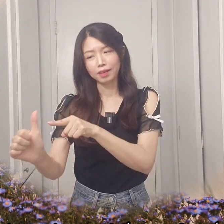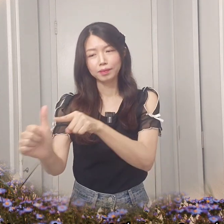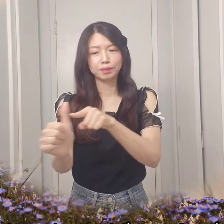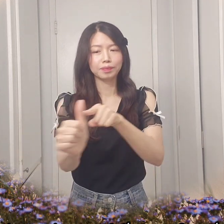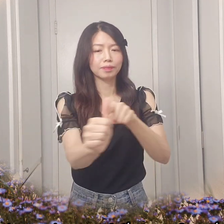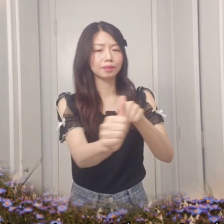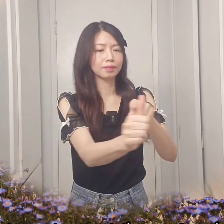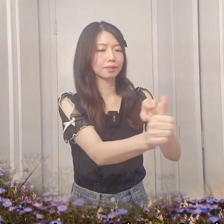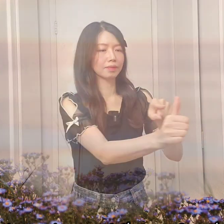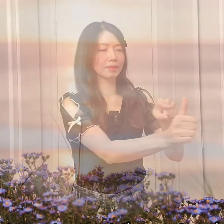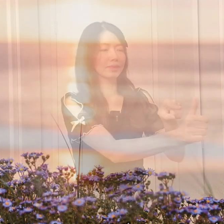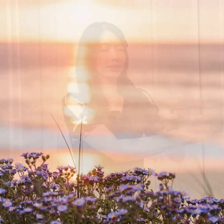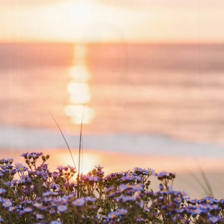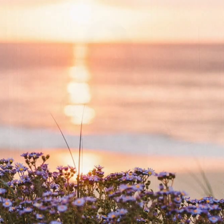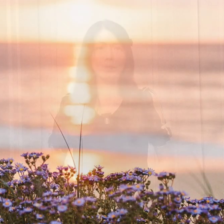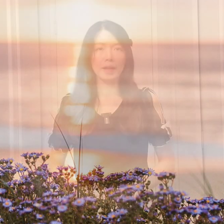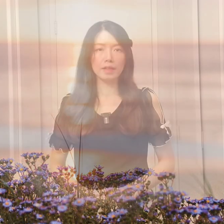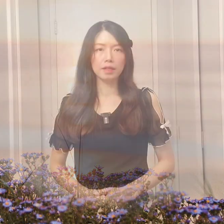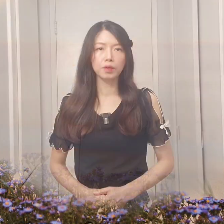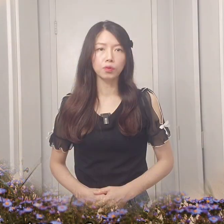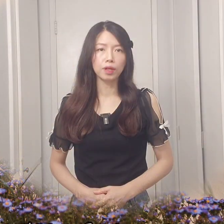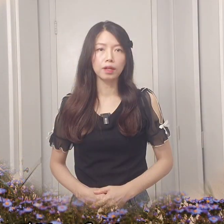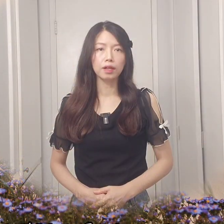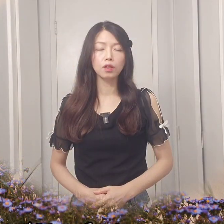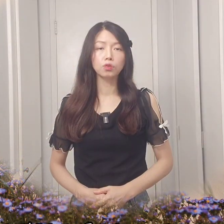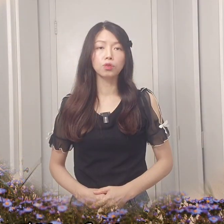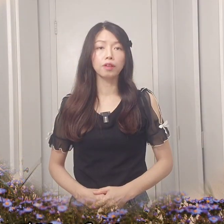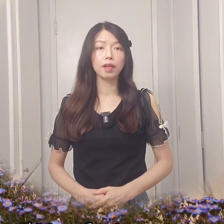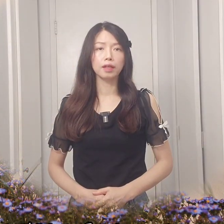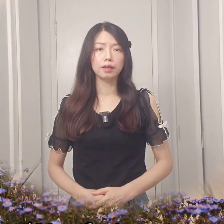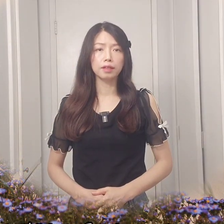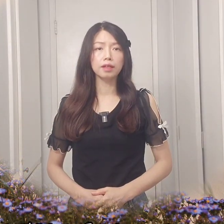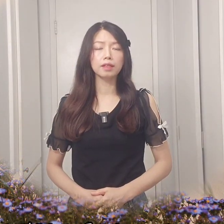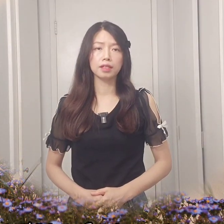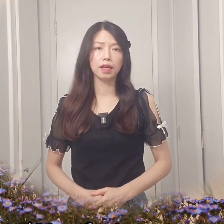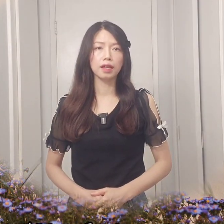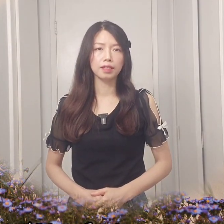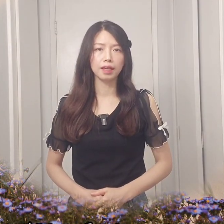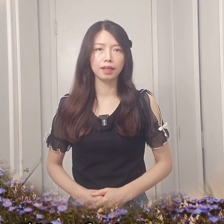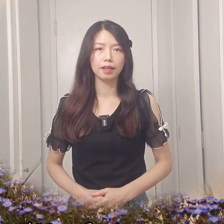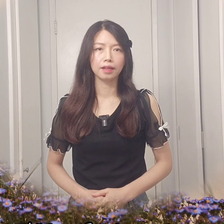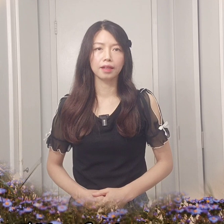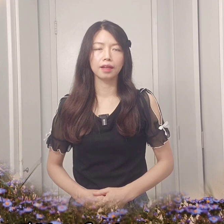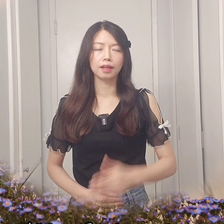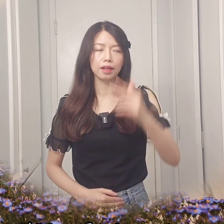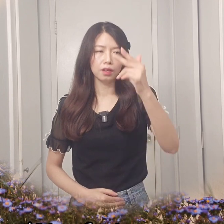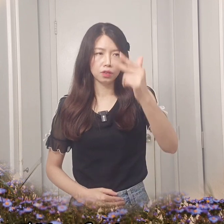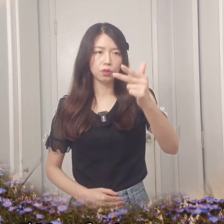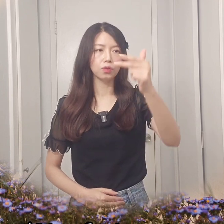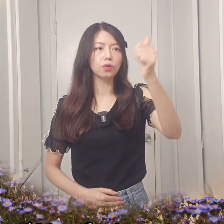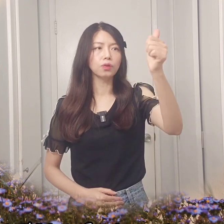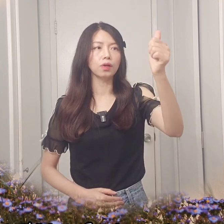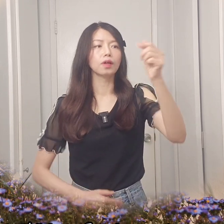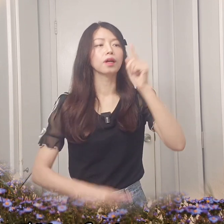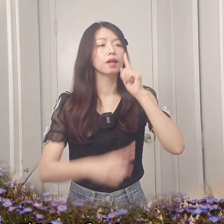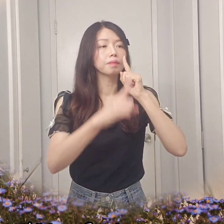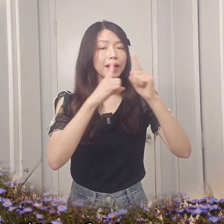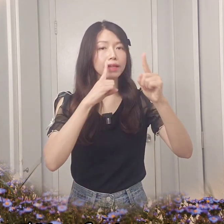일어나라. 주 말씀은 우리를 구원에 이르는 지혜이니